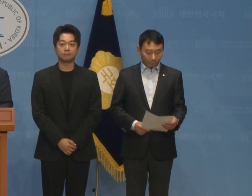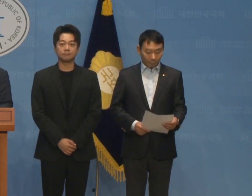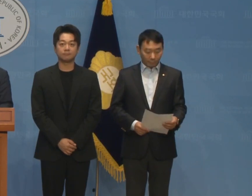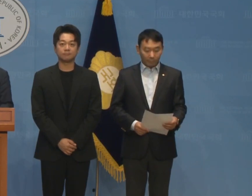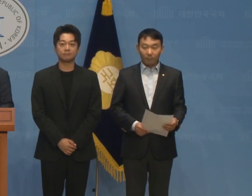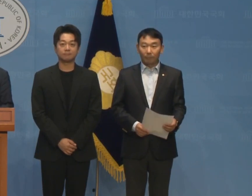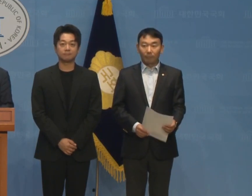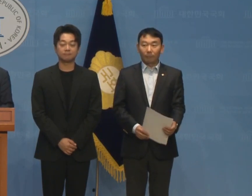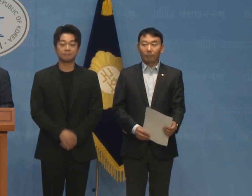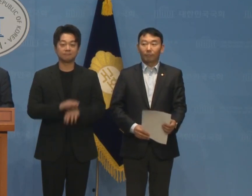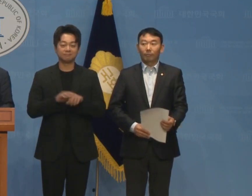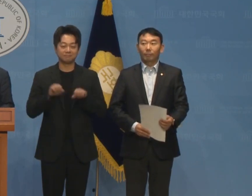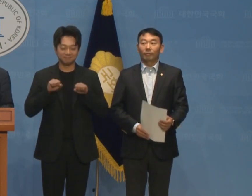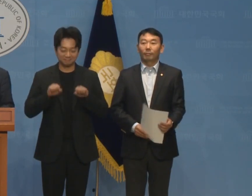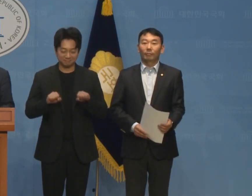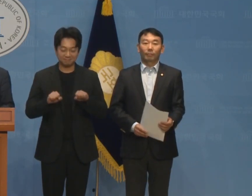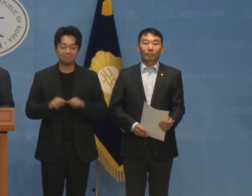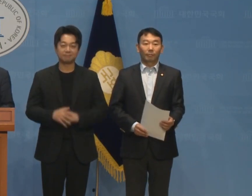언론인 여러분 반갑습니다.